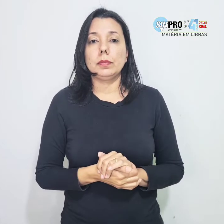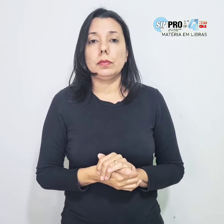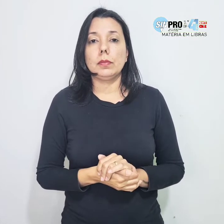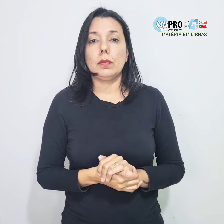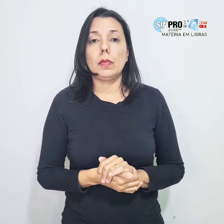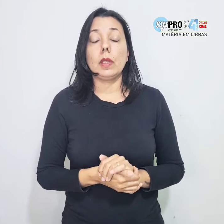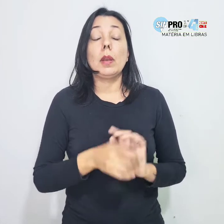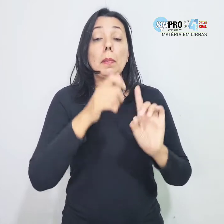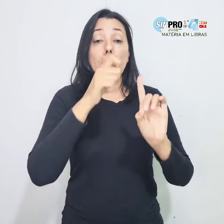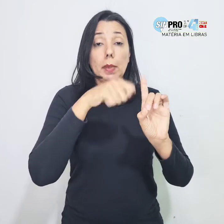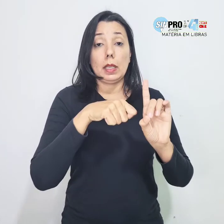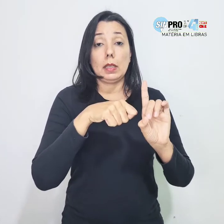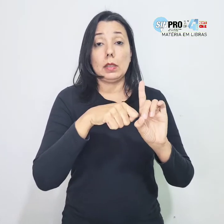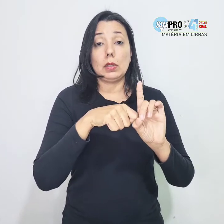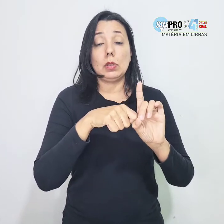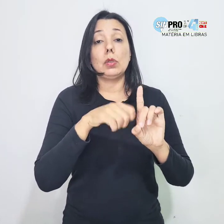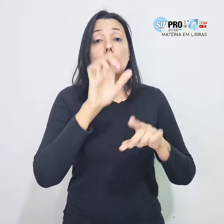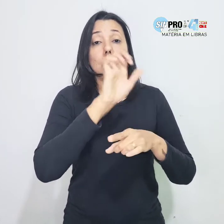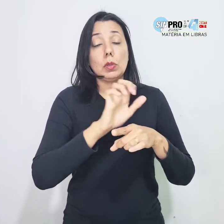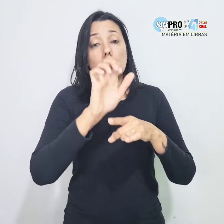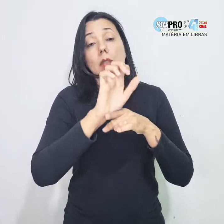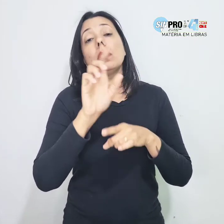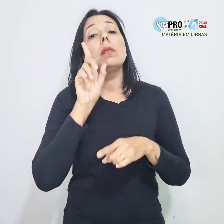Nesse mês, no estado americano da Geórgia,